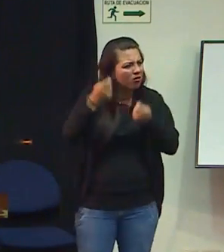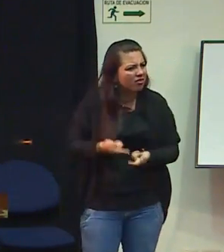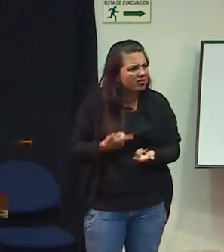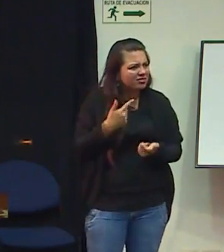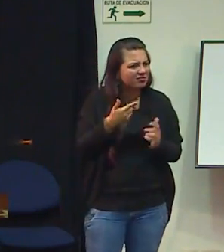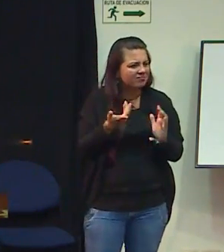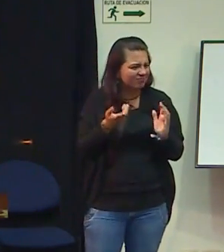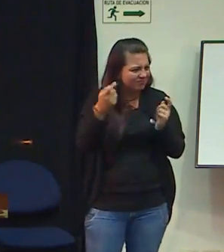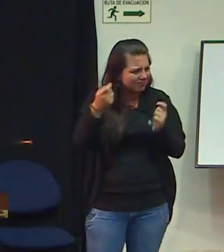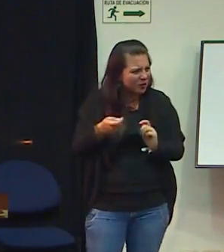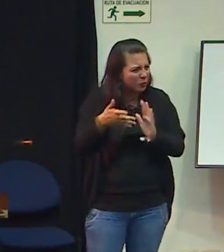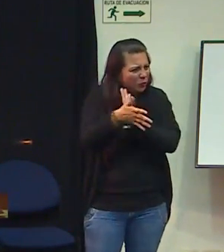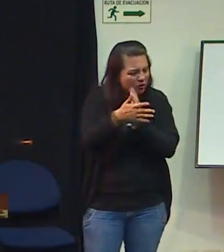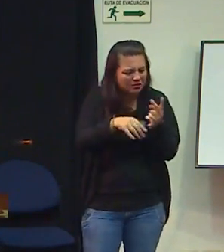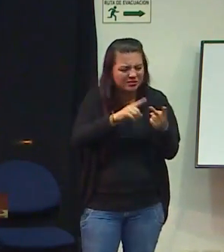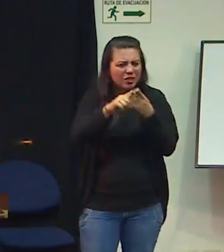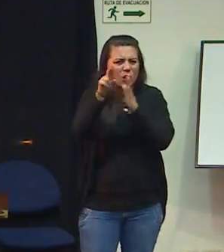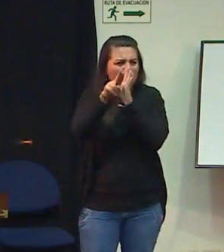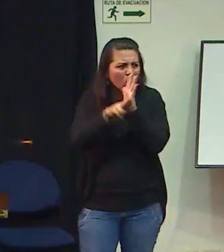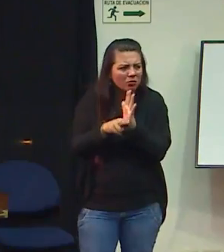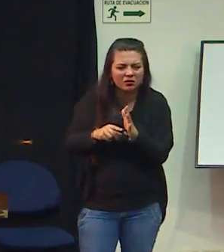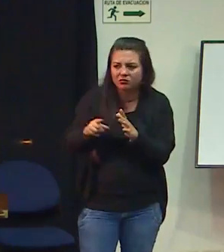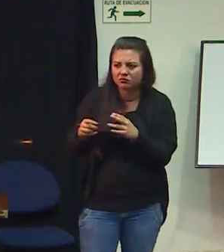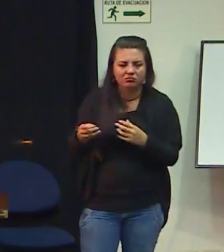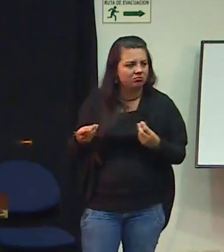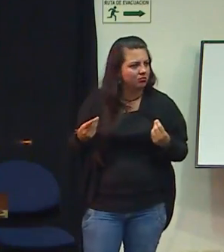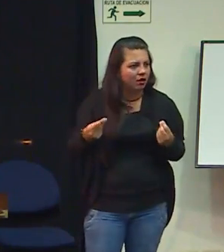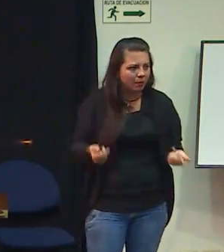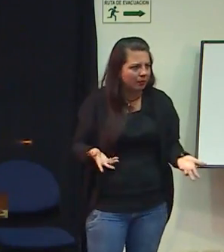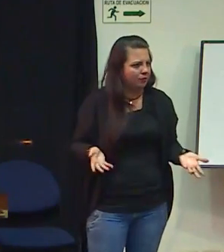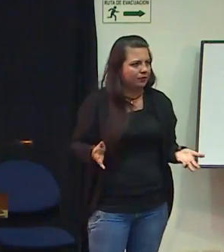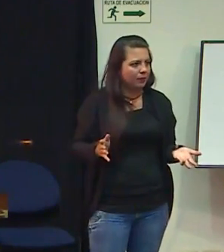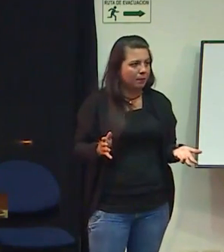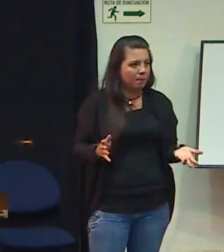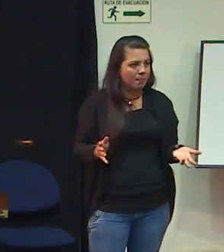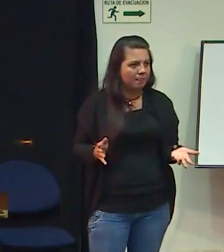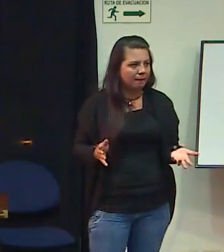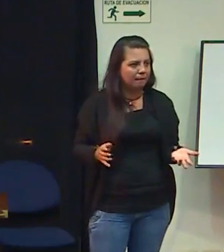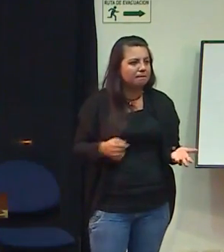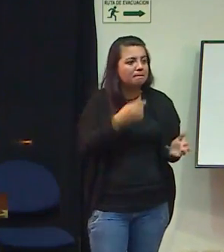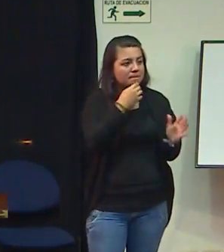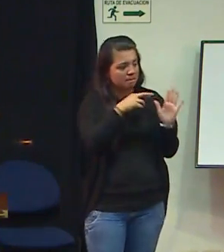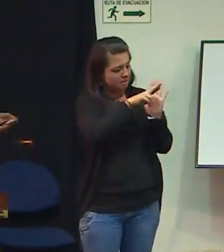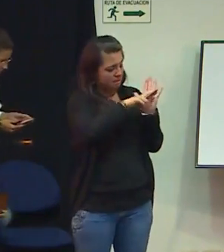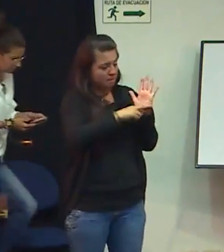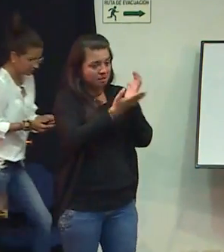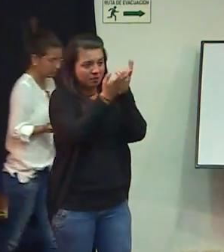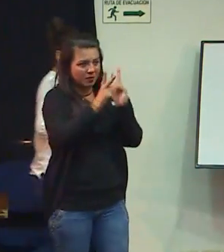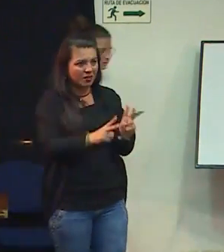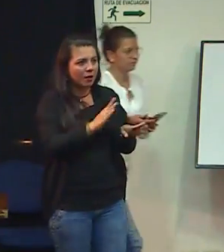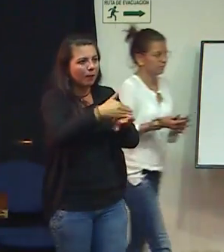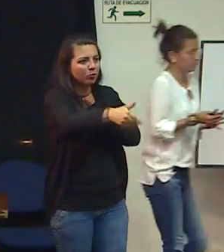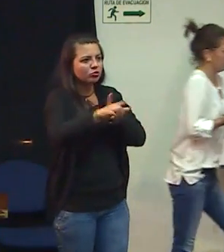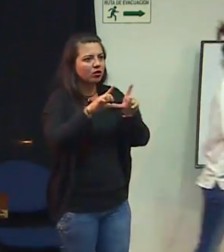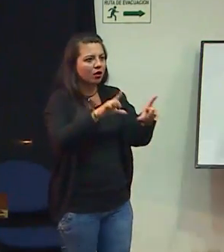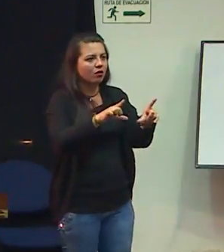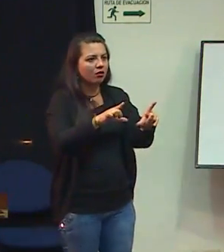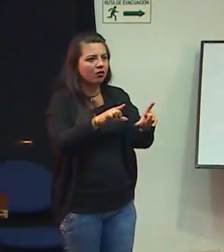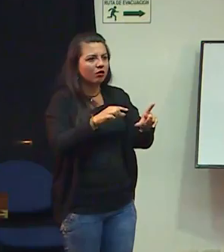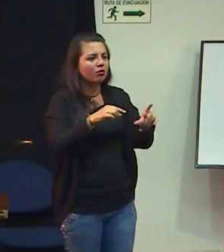sobre lo normativo, así muy rápido. El reglamento estudiantil de posgrado fue